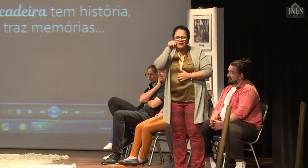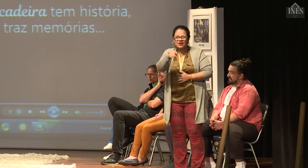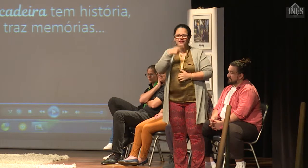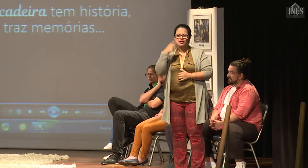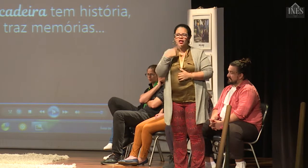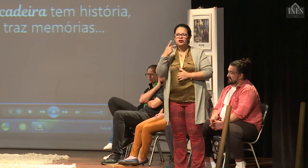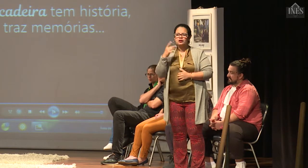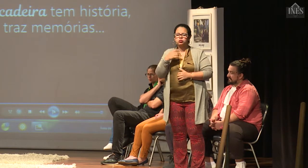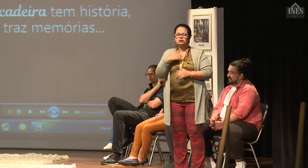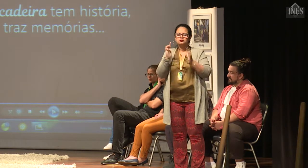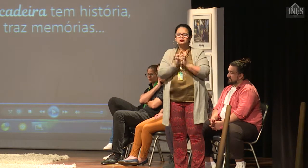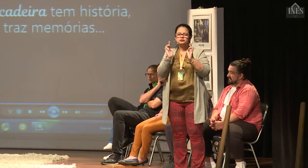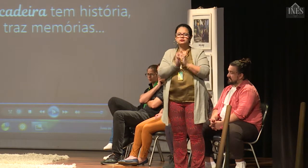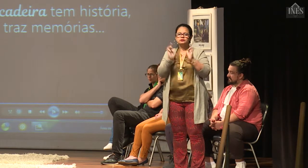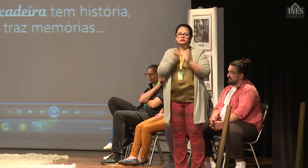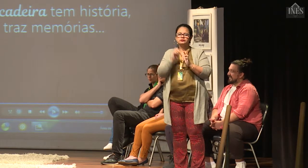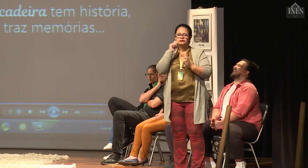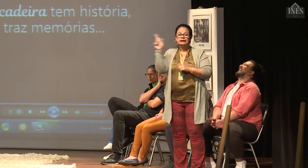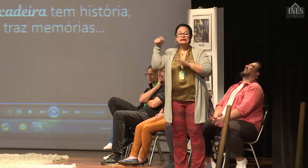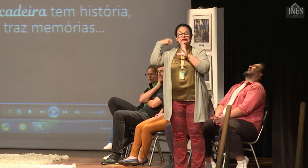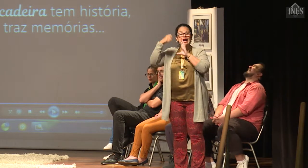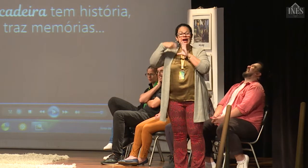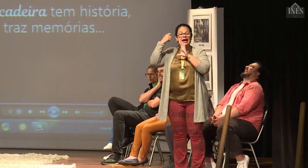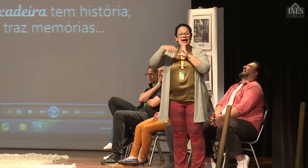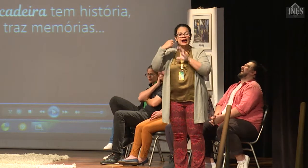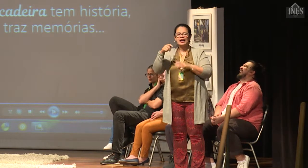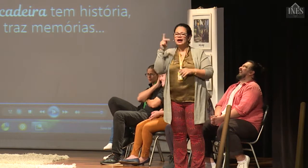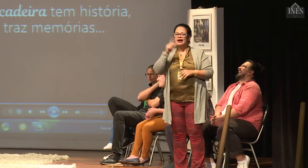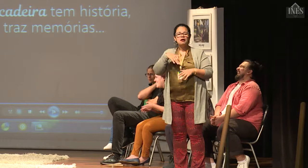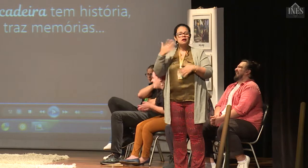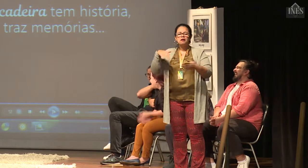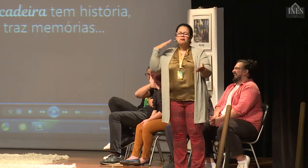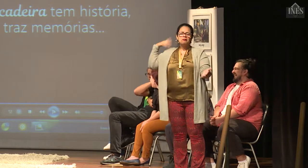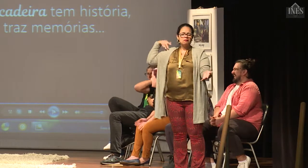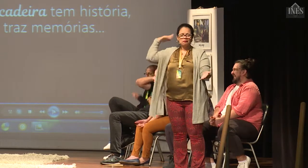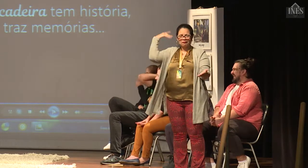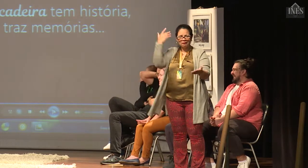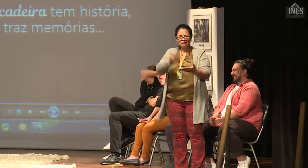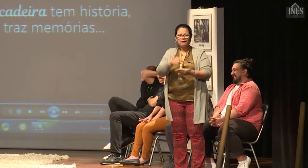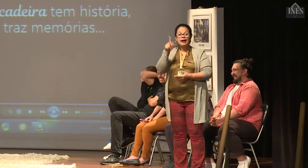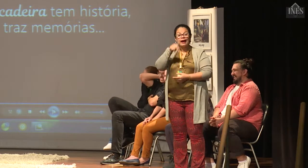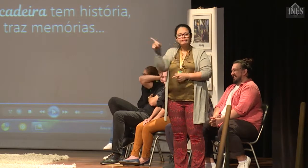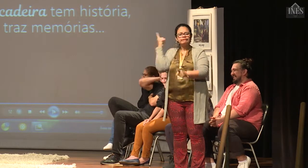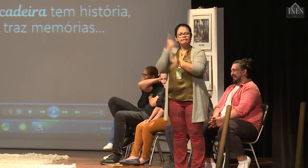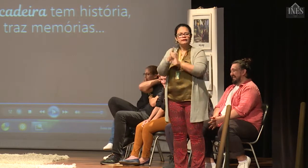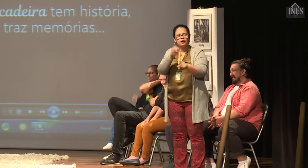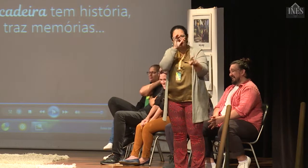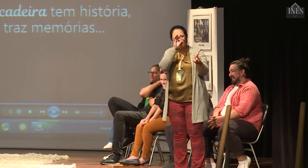para você. Nossa, eu bati a palma assim, com essa configuração. E a Solange, ela filmou.